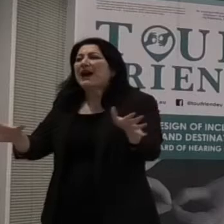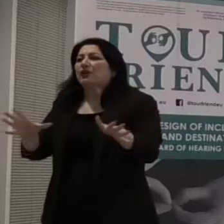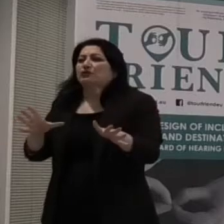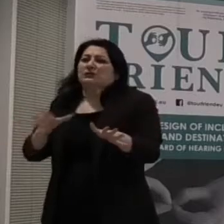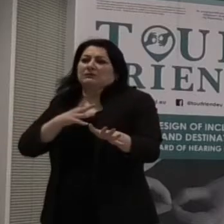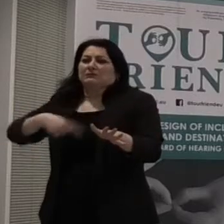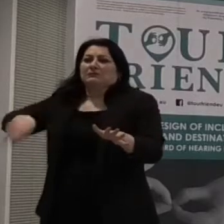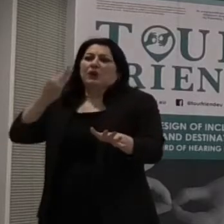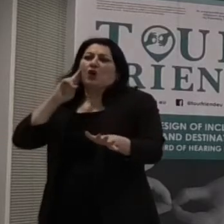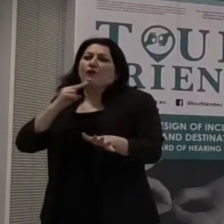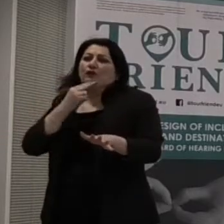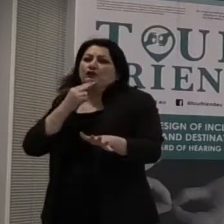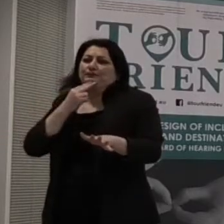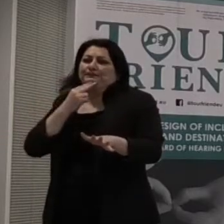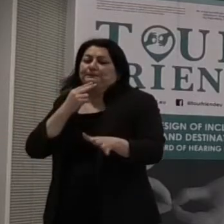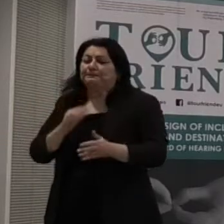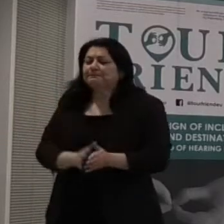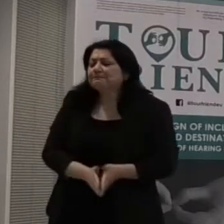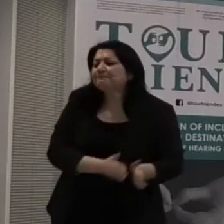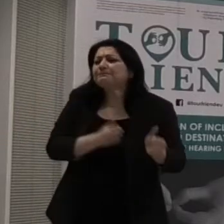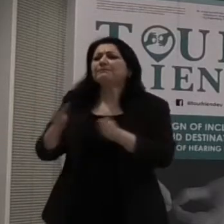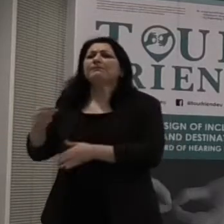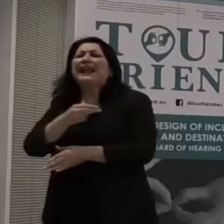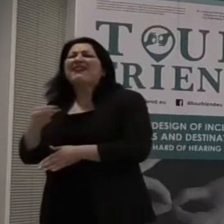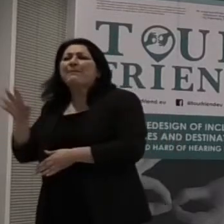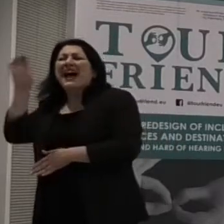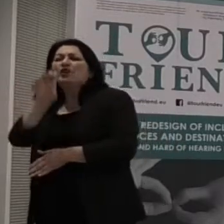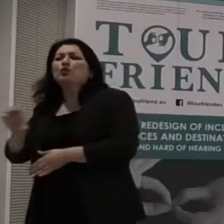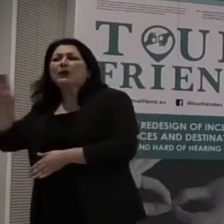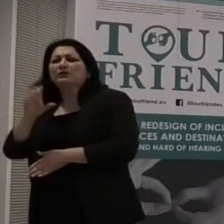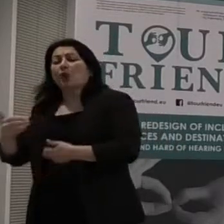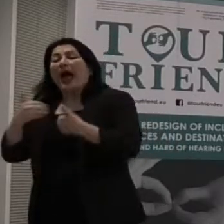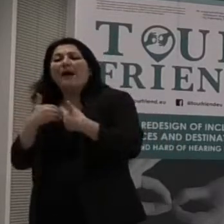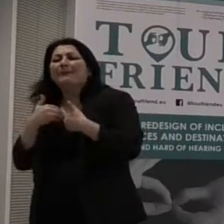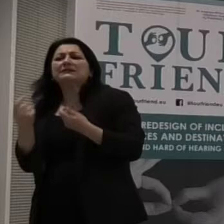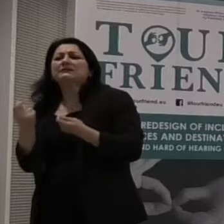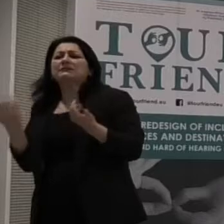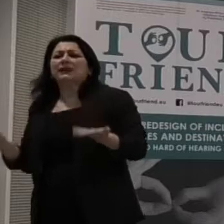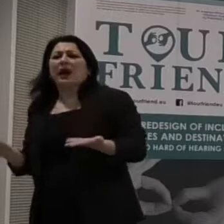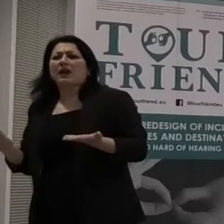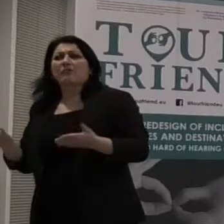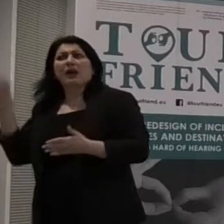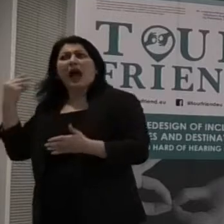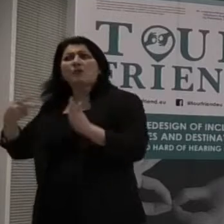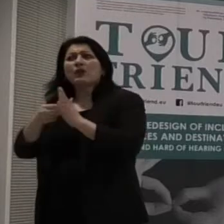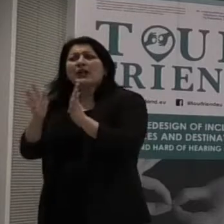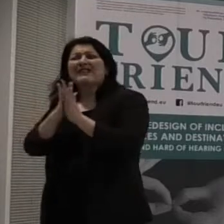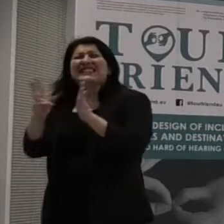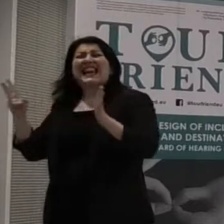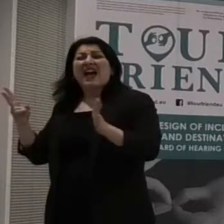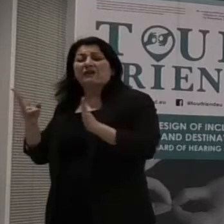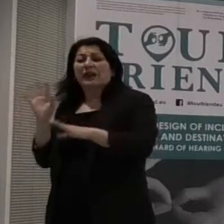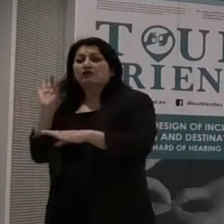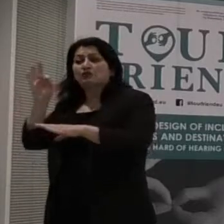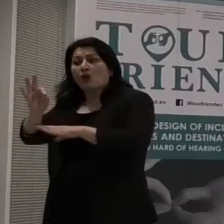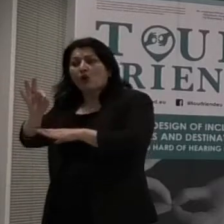Να πάμε λοιπόν στα κομμάτια του τουρισμού. Τι έχουμε κάνει εμείς ως εταιρεία από το 2017 για την πρόσβαση στον